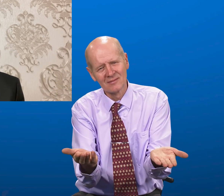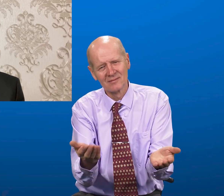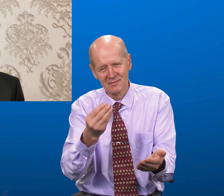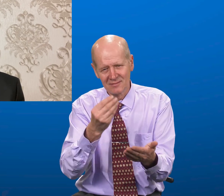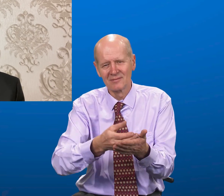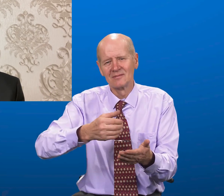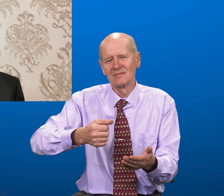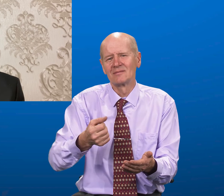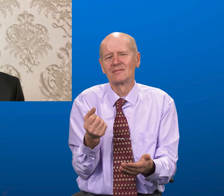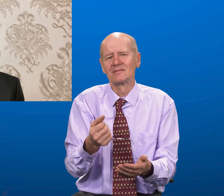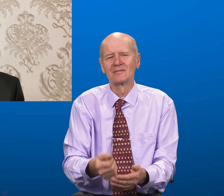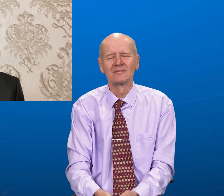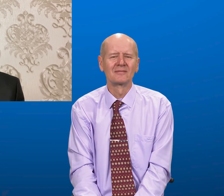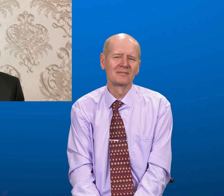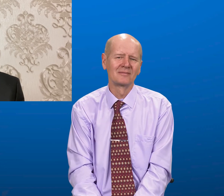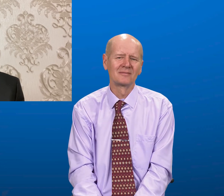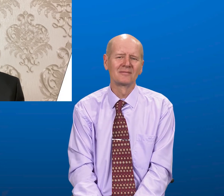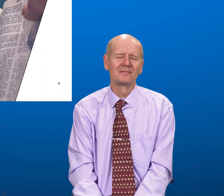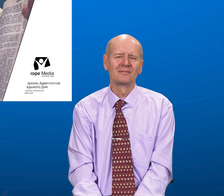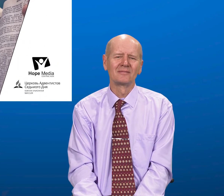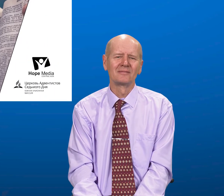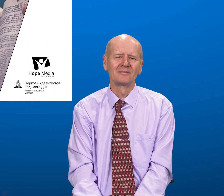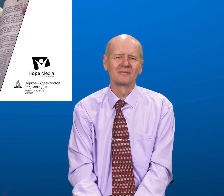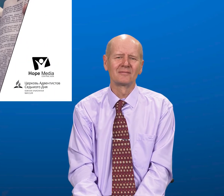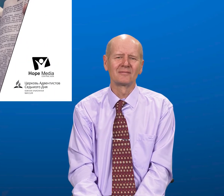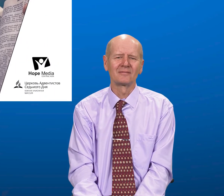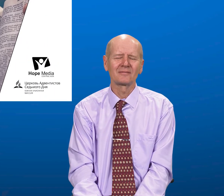Аминь. Спасибо вам, дорогие друзья.